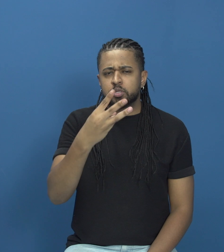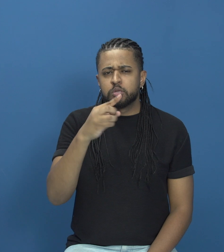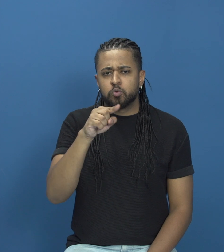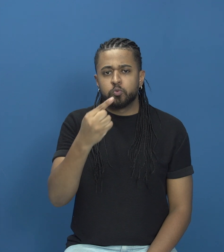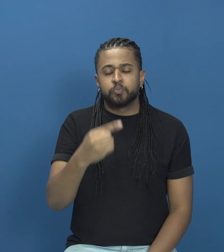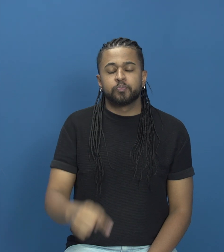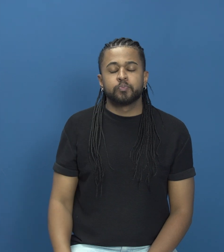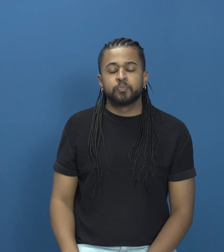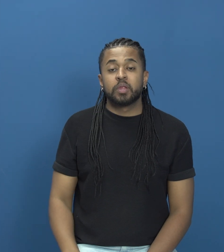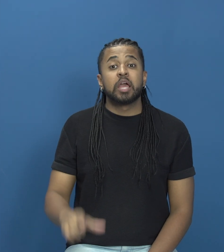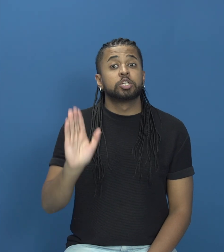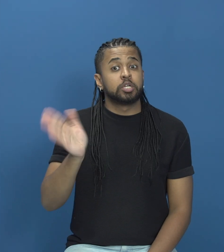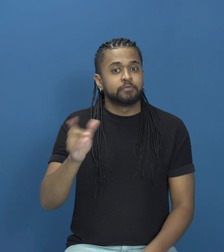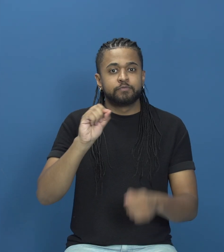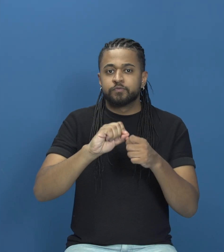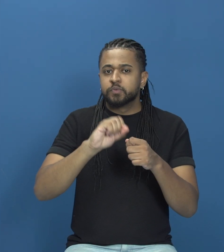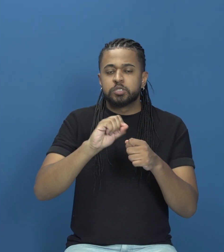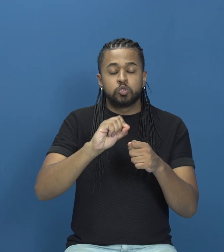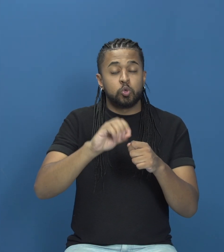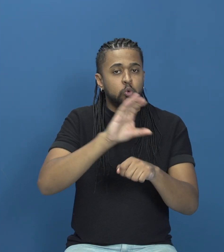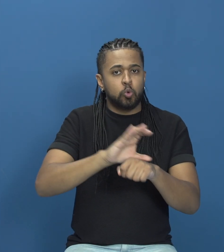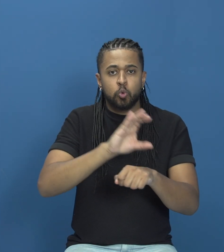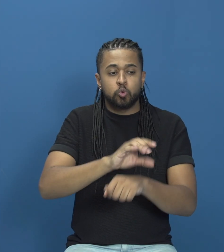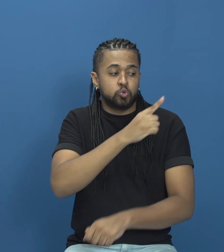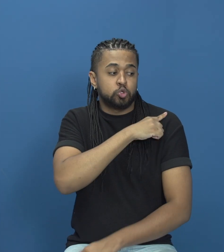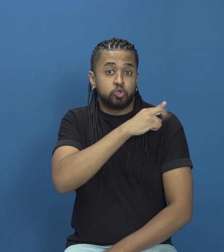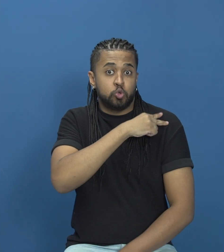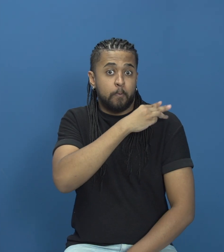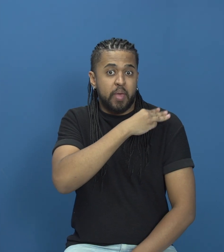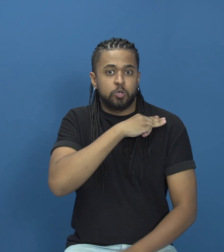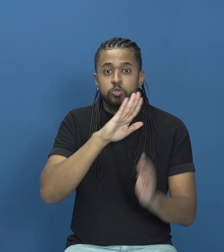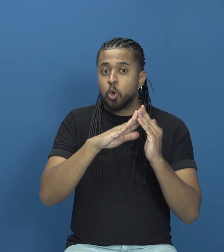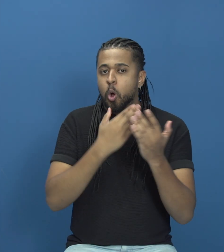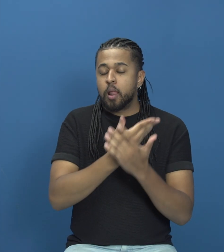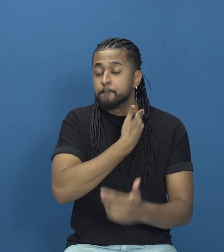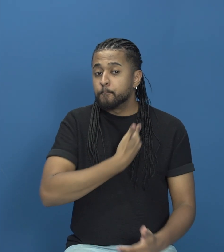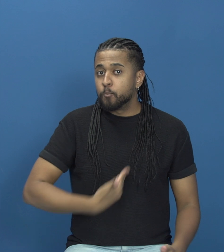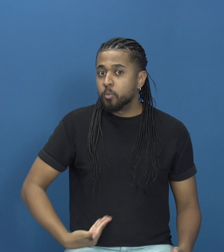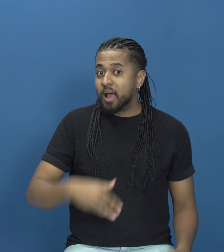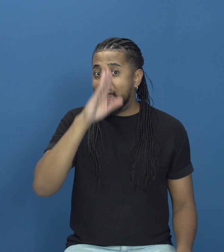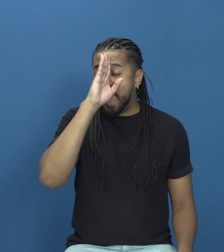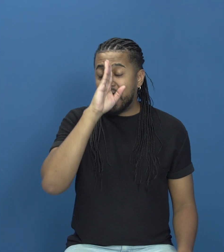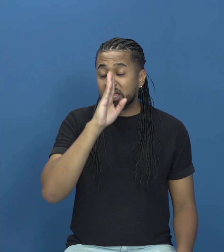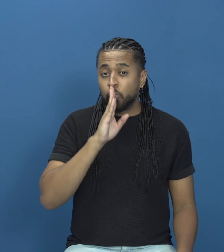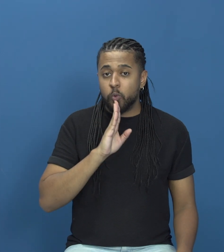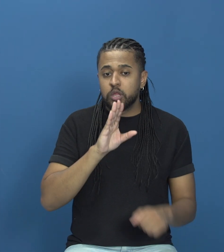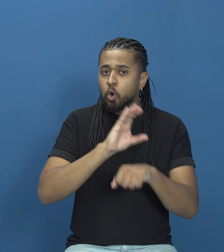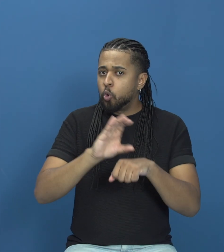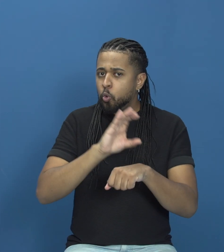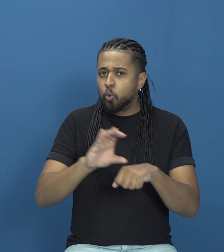5.3.1 tenham cursado integralmente o ensino médio em escolas públicas gratuitas, em